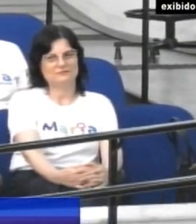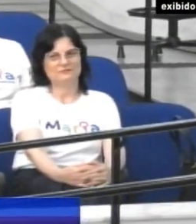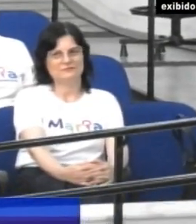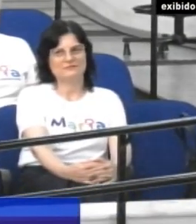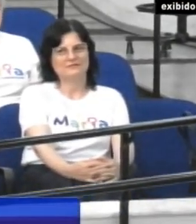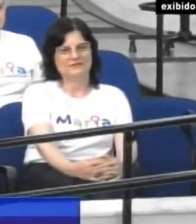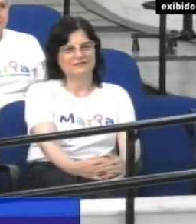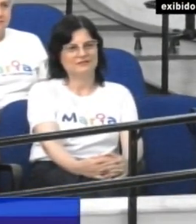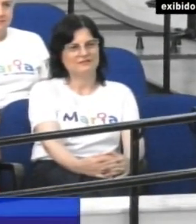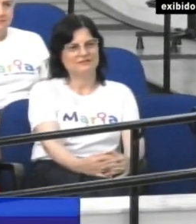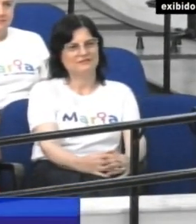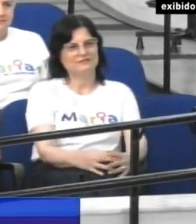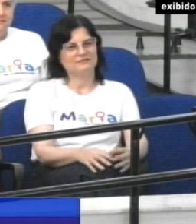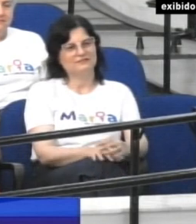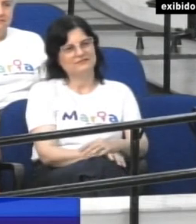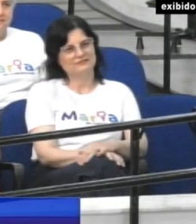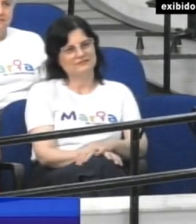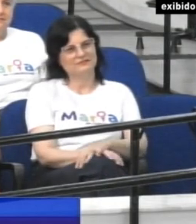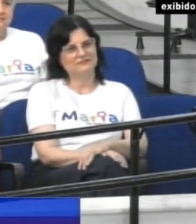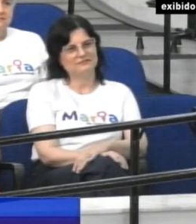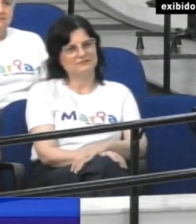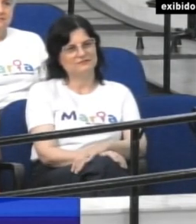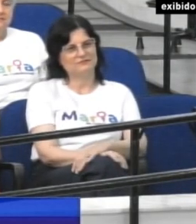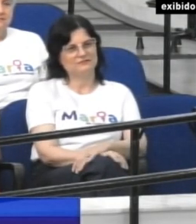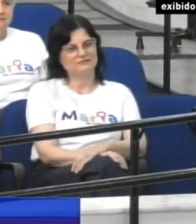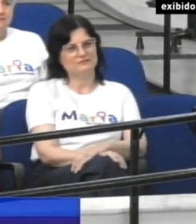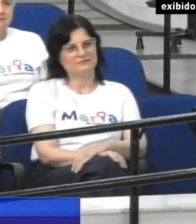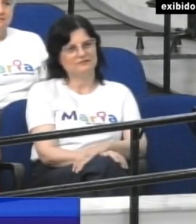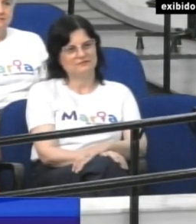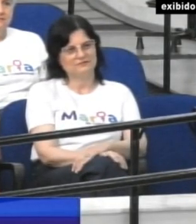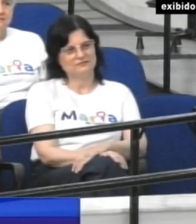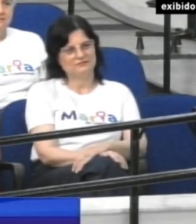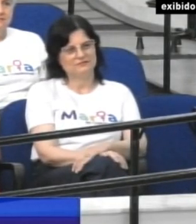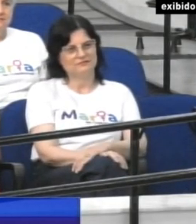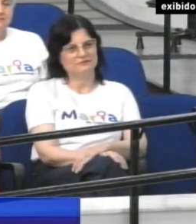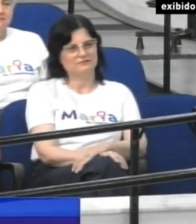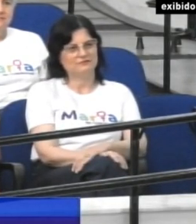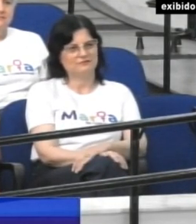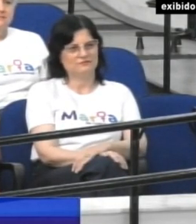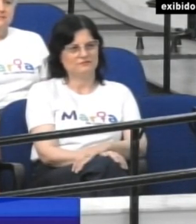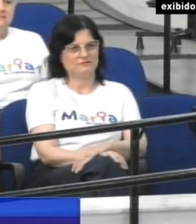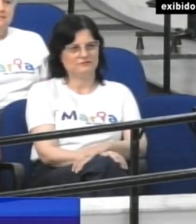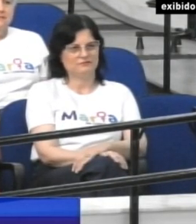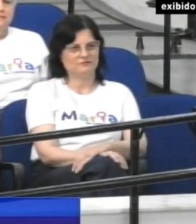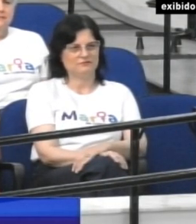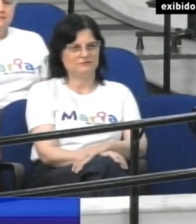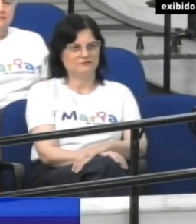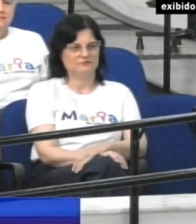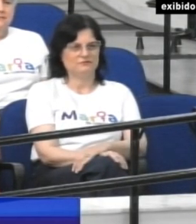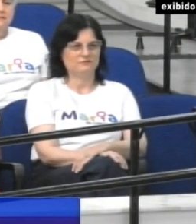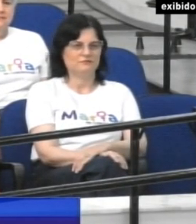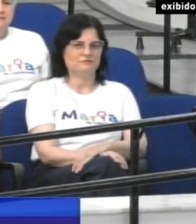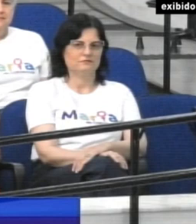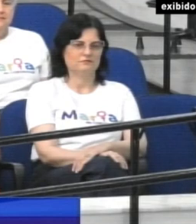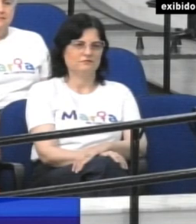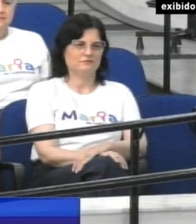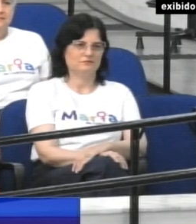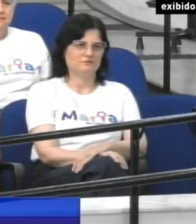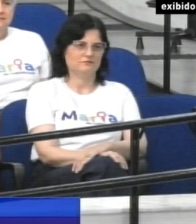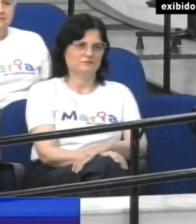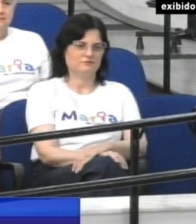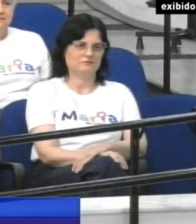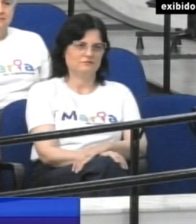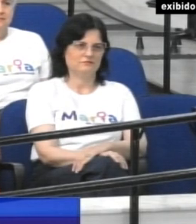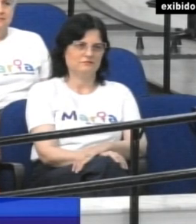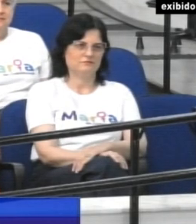hoje. Eu gostaria de começar falando para vocês a respeito da violência, né? Que a gente, infelizmente,